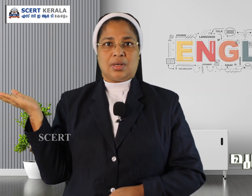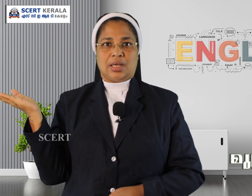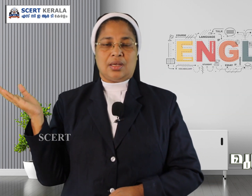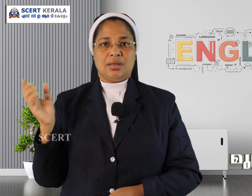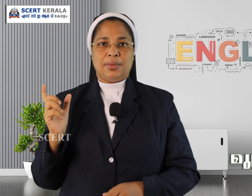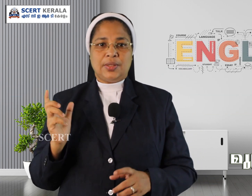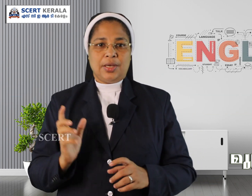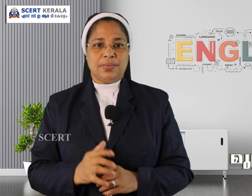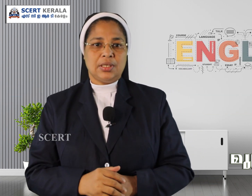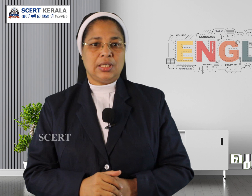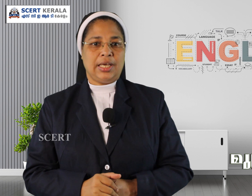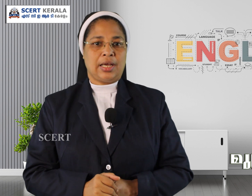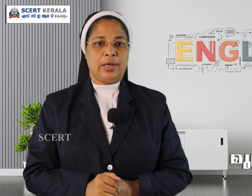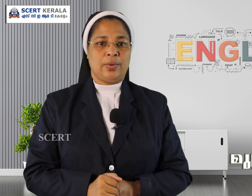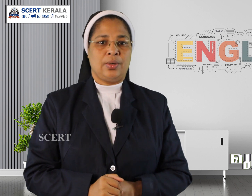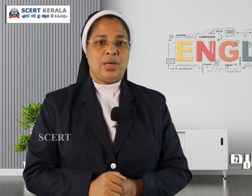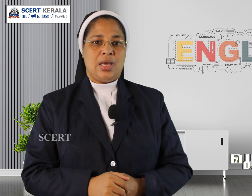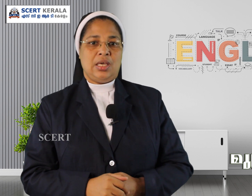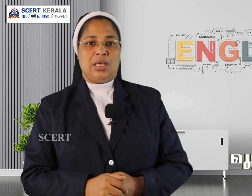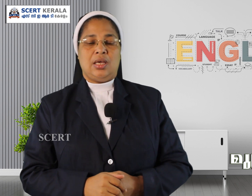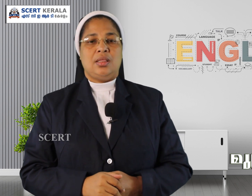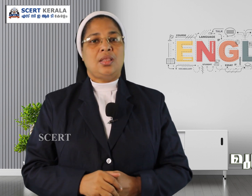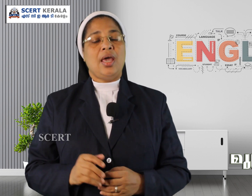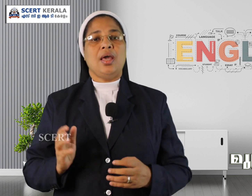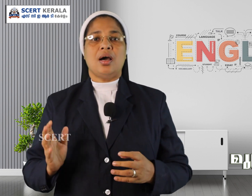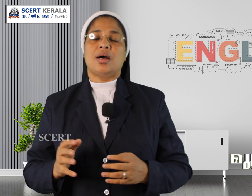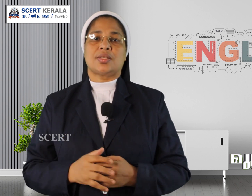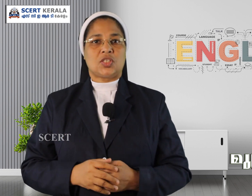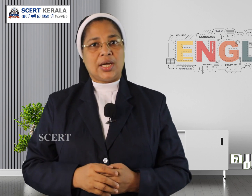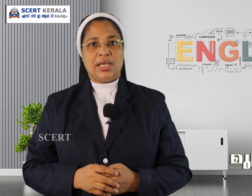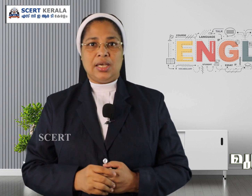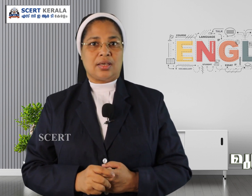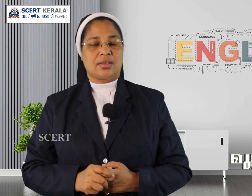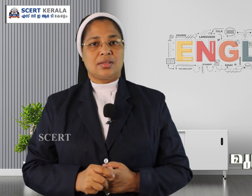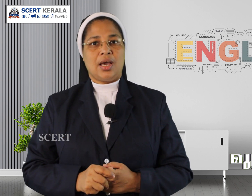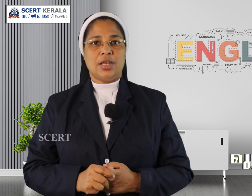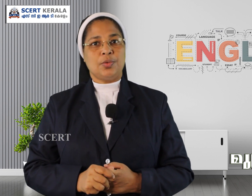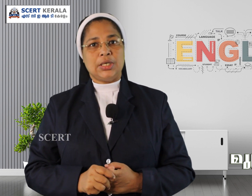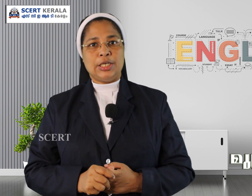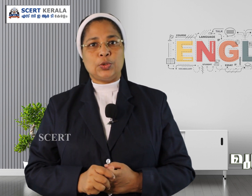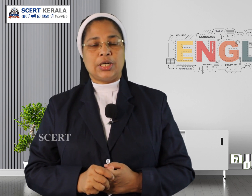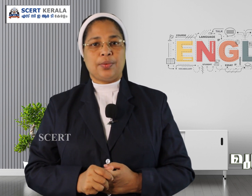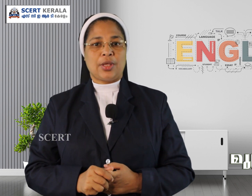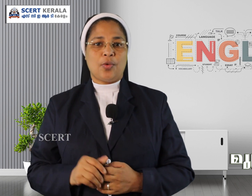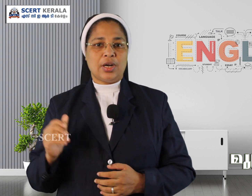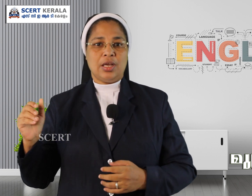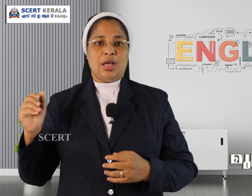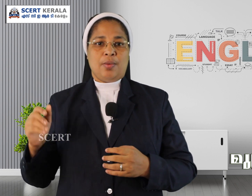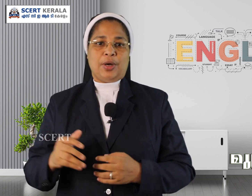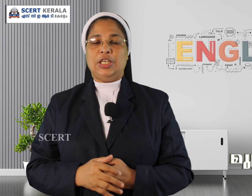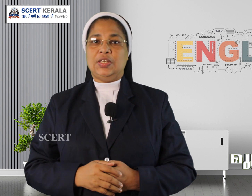ഓക്കെ, അപ്പോൾ അത്രയും ക്ലിയറായല്ലോ. ഇനി ദേ ആർ സ്റ്റഡിയിങ്, എങ്ങനെ നമുക്ക് കാണിച്ചു കൊടുക്കാം? അവർ